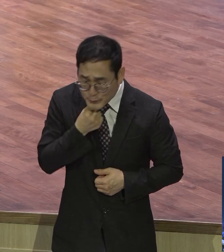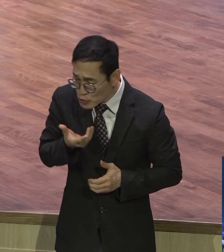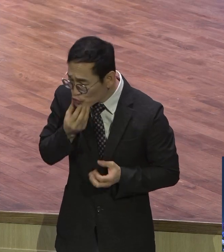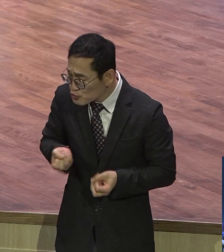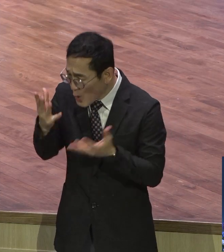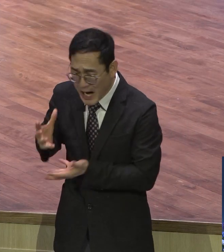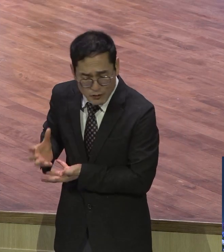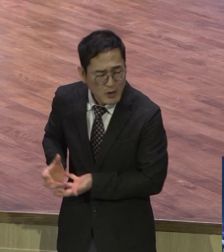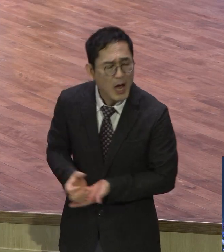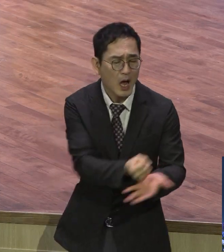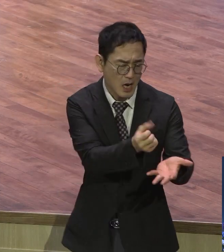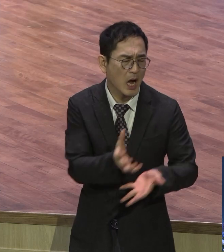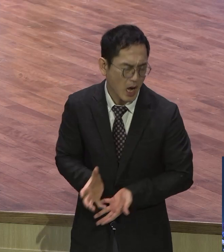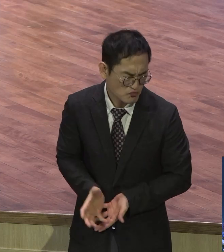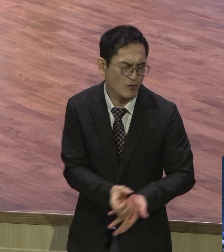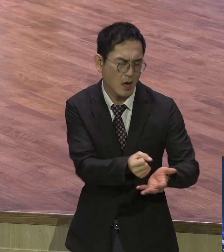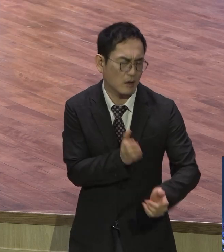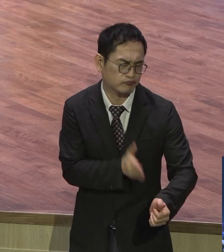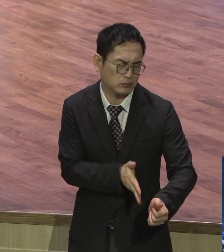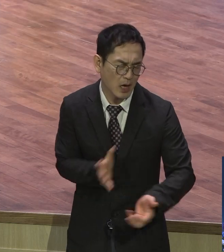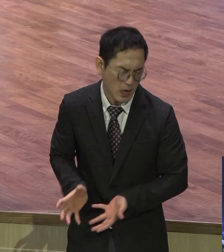축복을 좀 다 가져가라 빈다